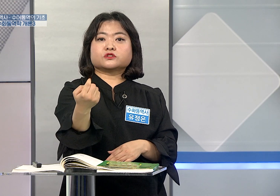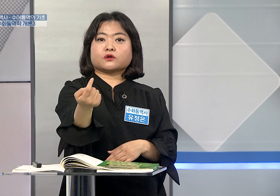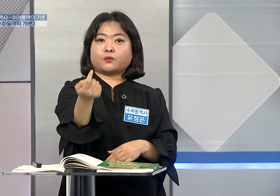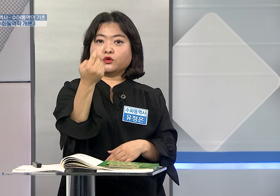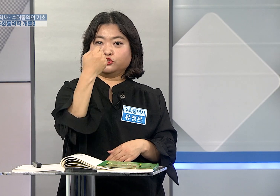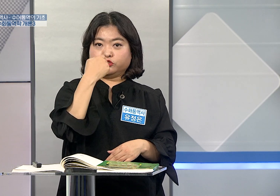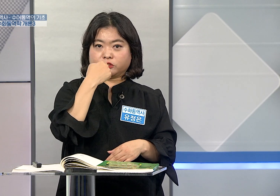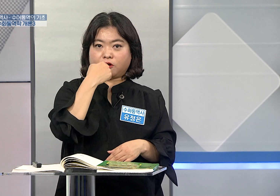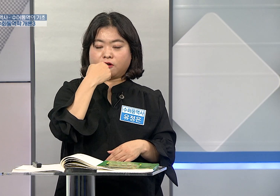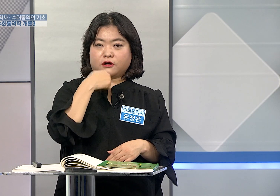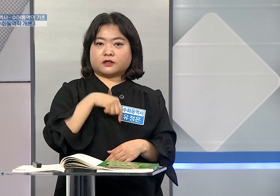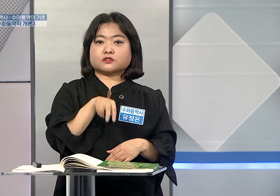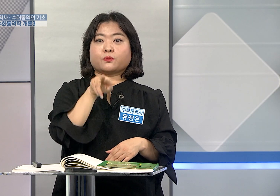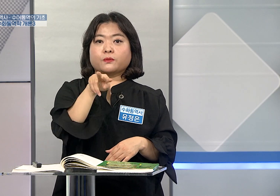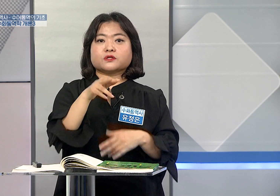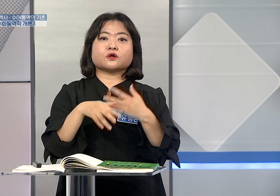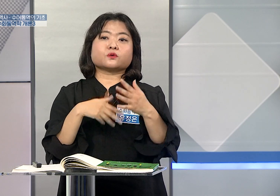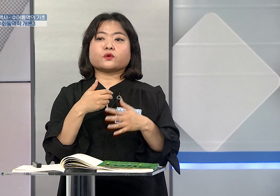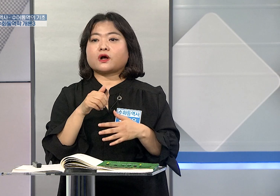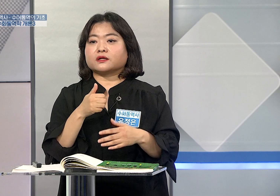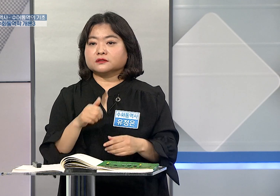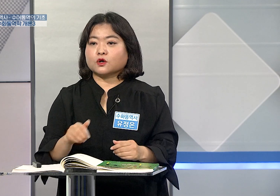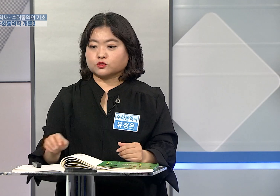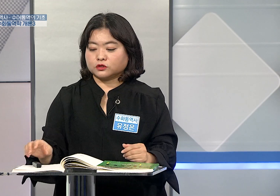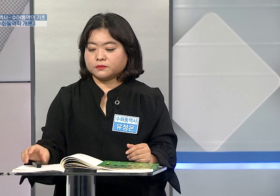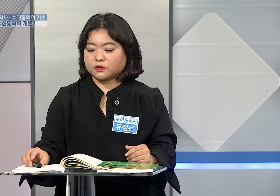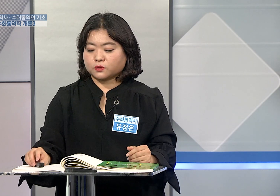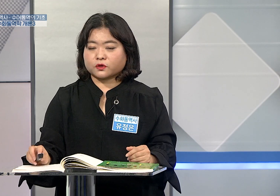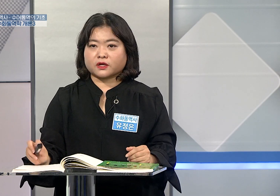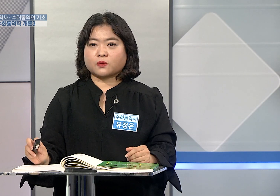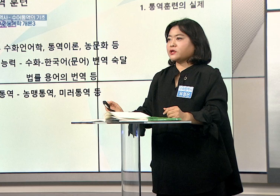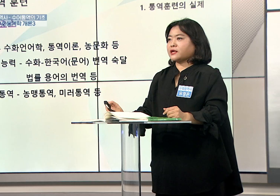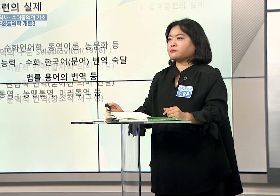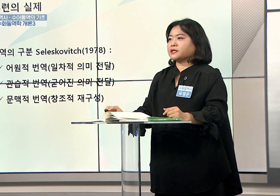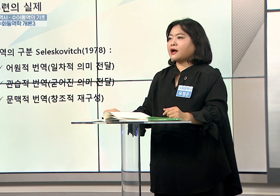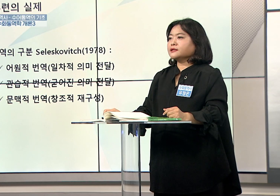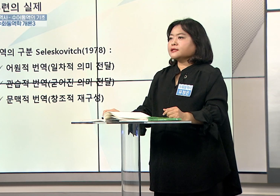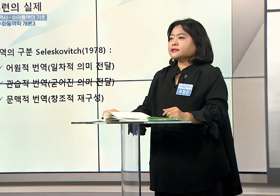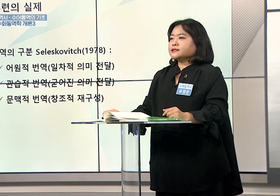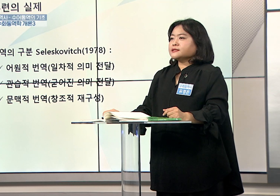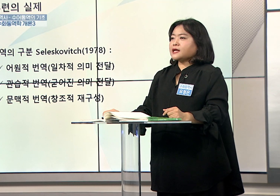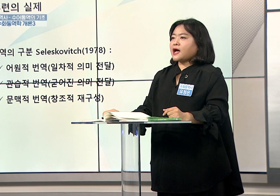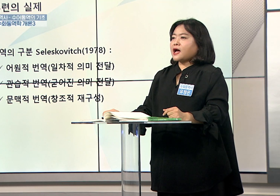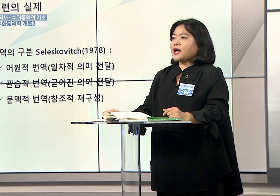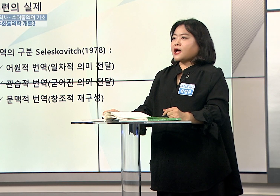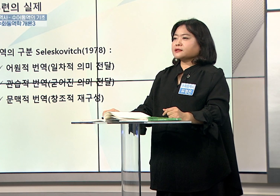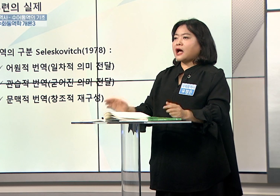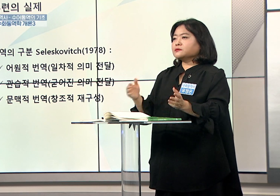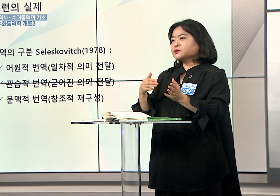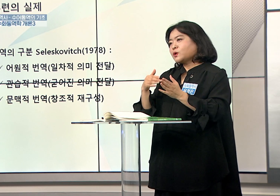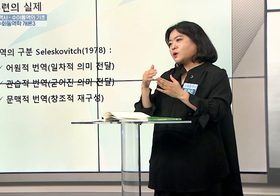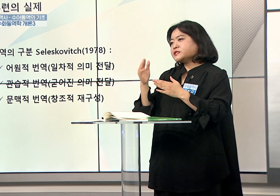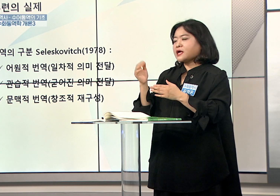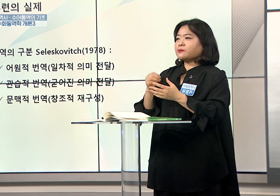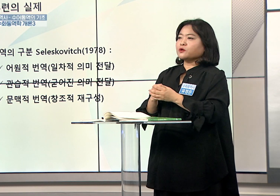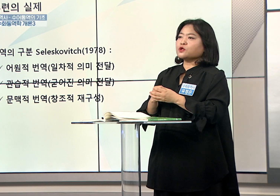거울처럼 보여주는 거. 그래서 보면서 통역하는 경우를 미러 통역이라고 얘기합니다. 자, 다음으로 이제 번역